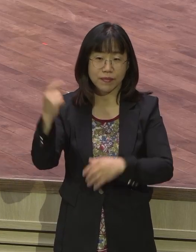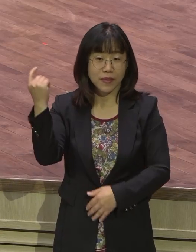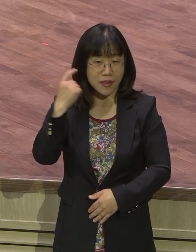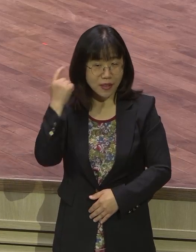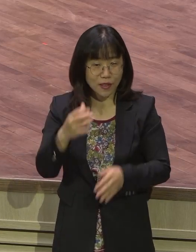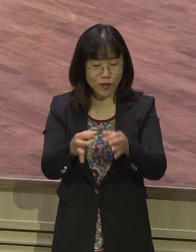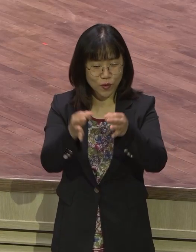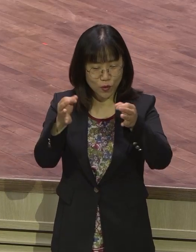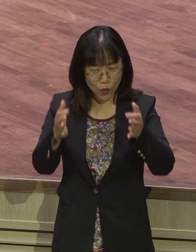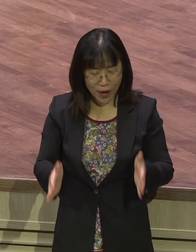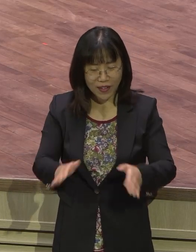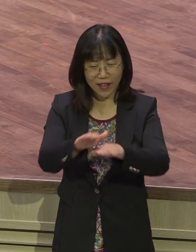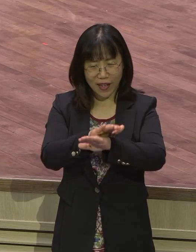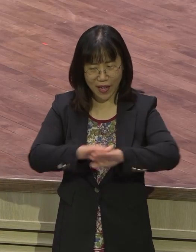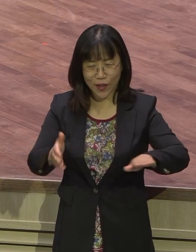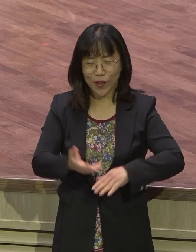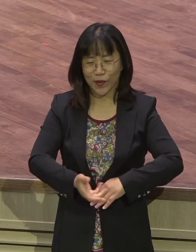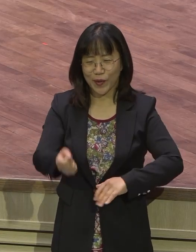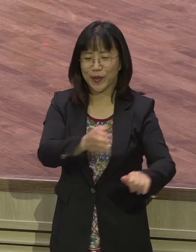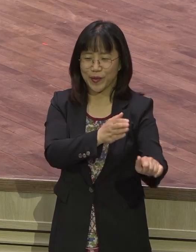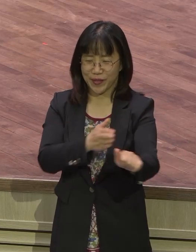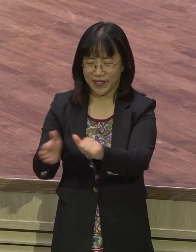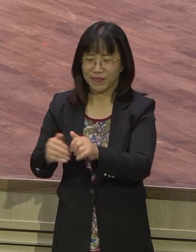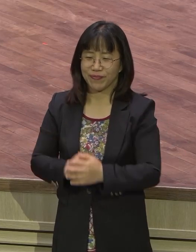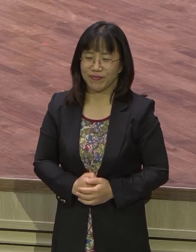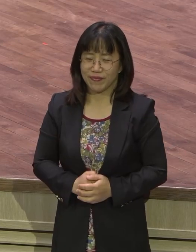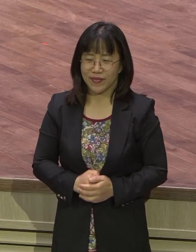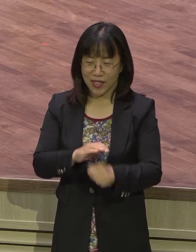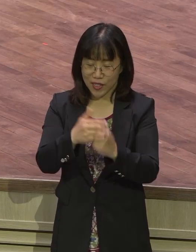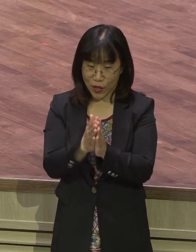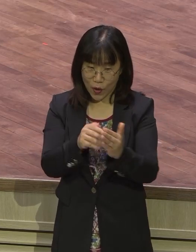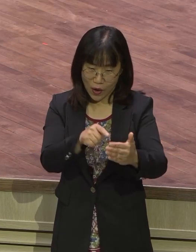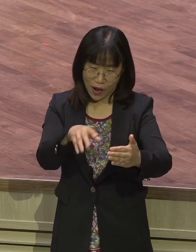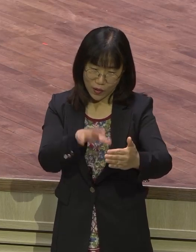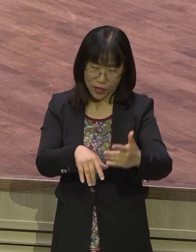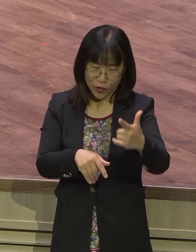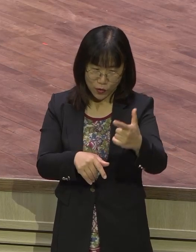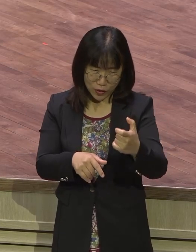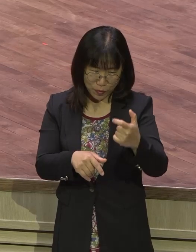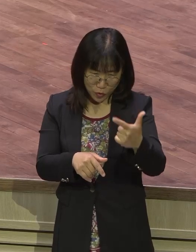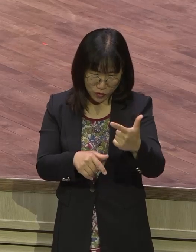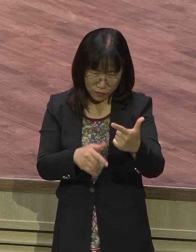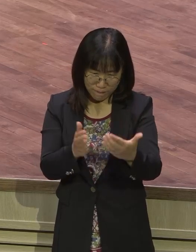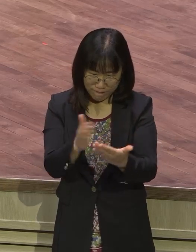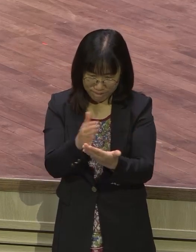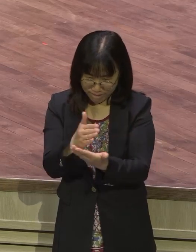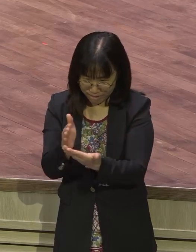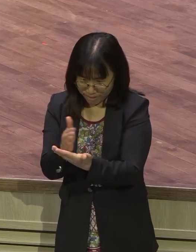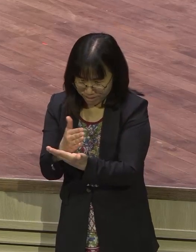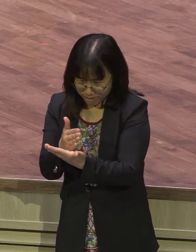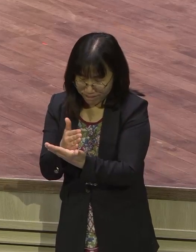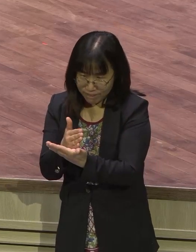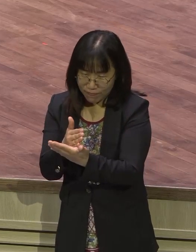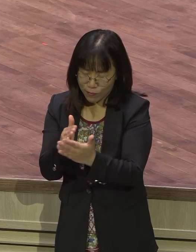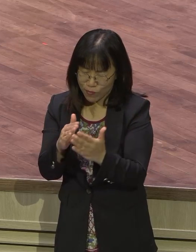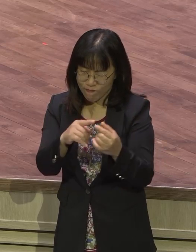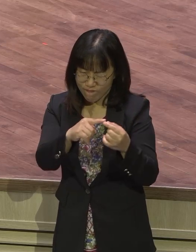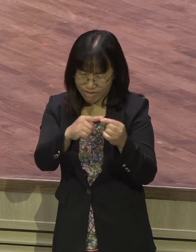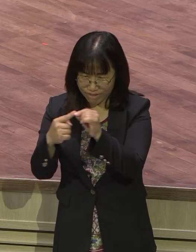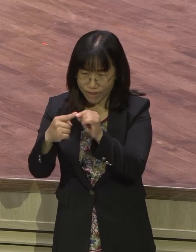내려놓으시길 바랍니다. 성경 66권 중 단 한 권이라도, 한 말씀이라도, 한